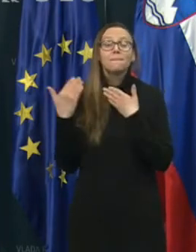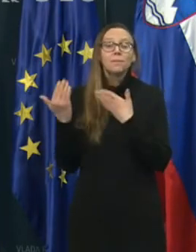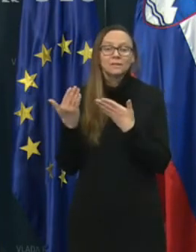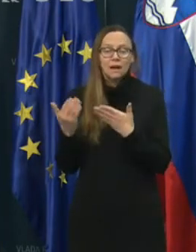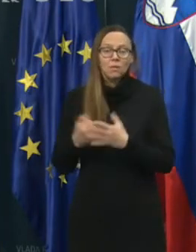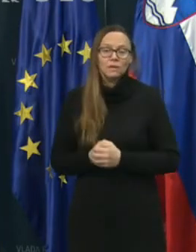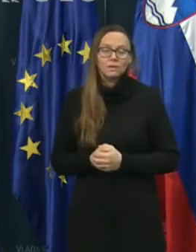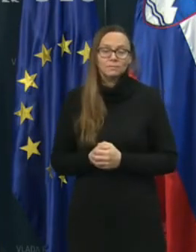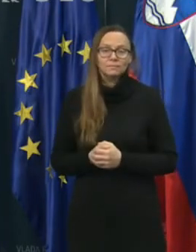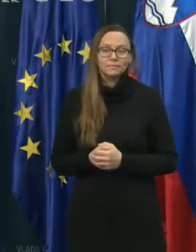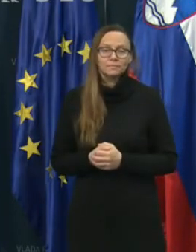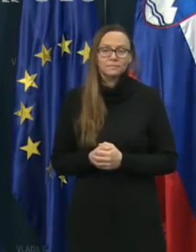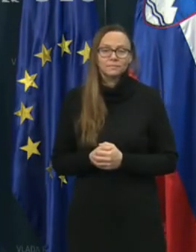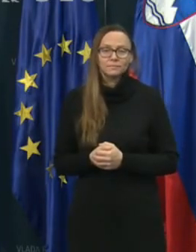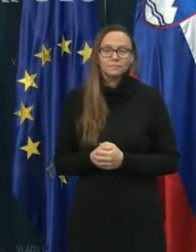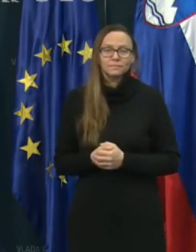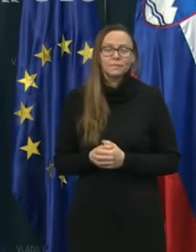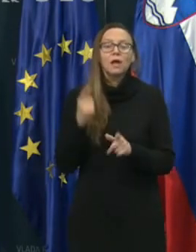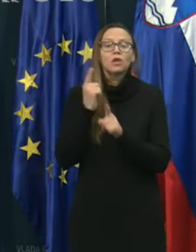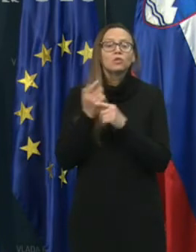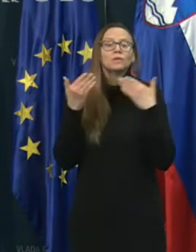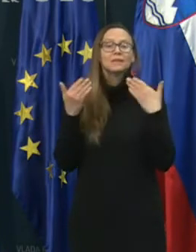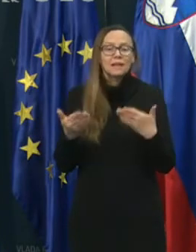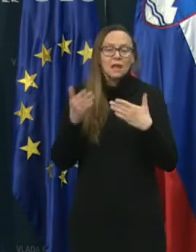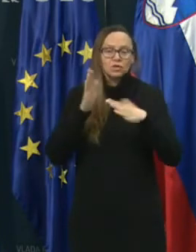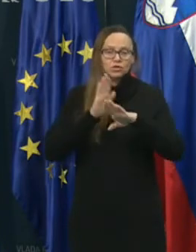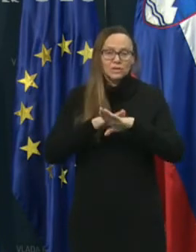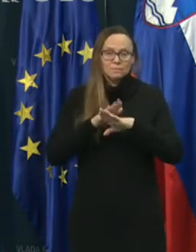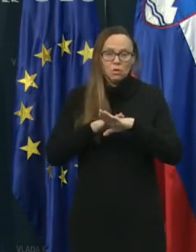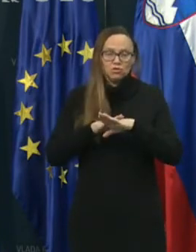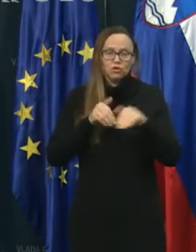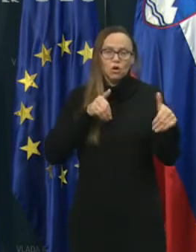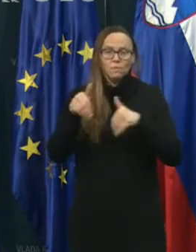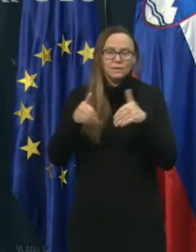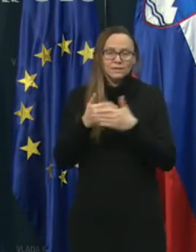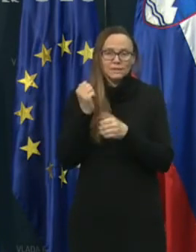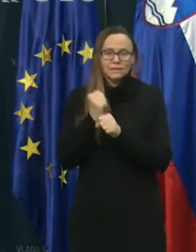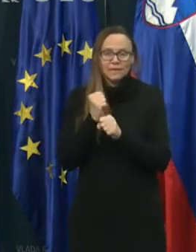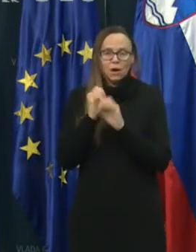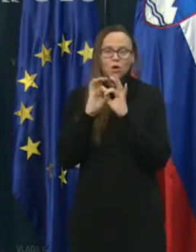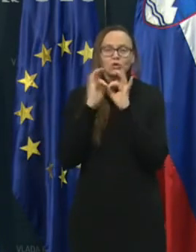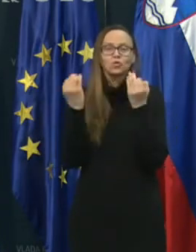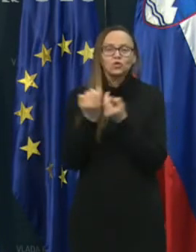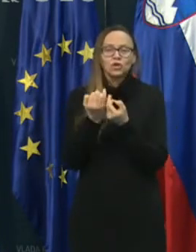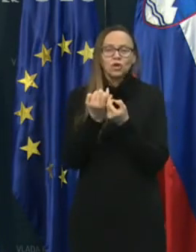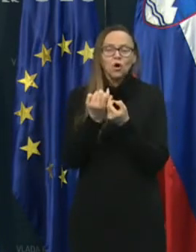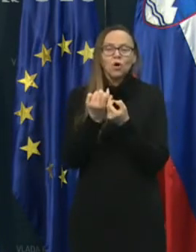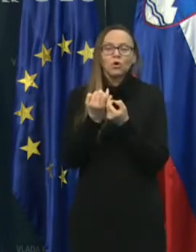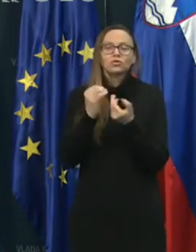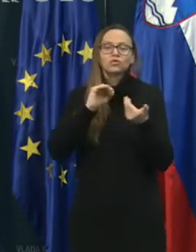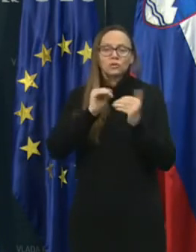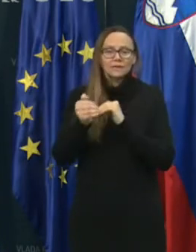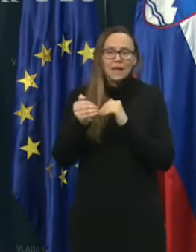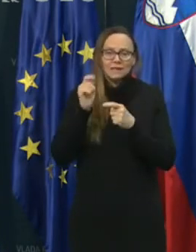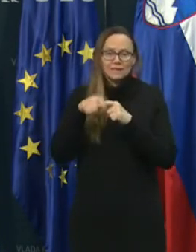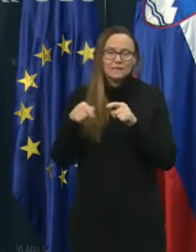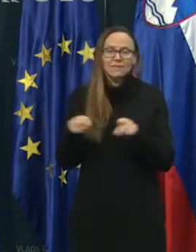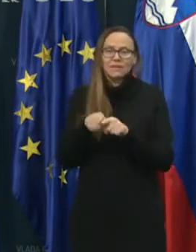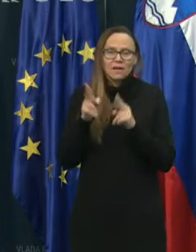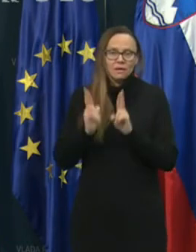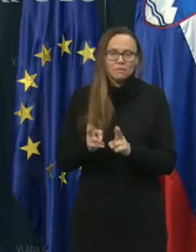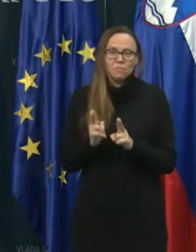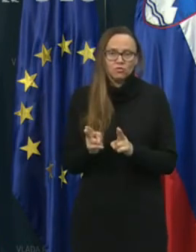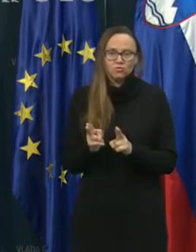Pozdravljeni. Tudi današnje sporočilo Ministrstva za delo, družino, socialne zadeve in enake